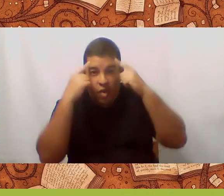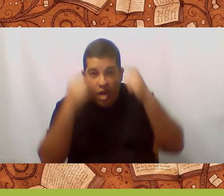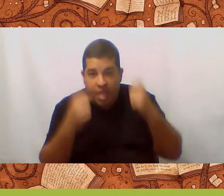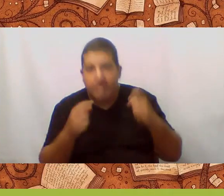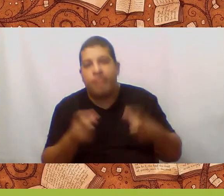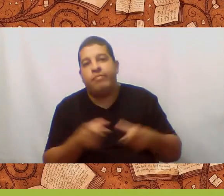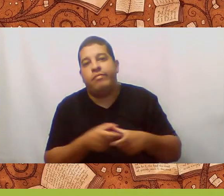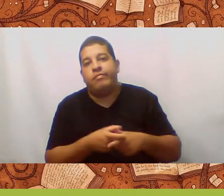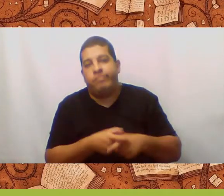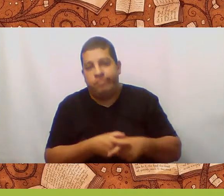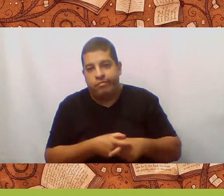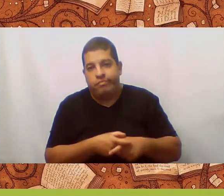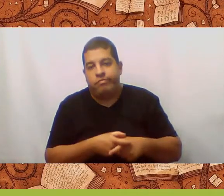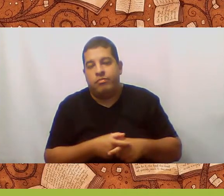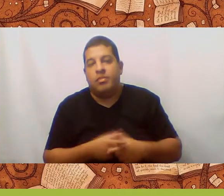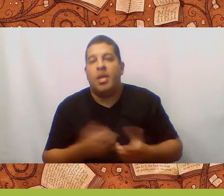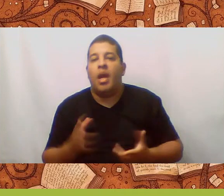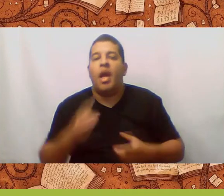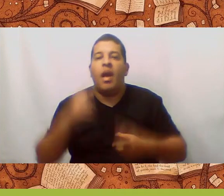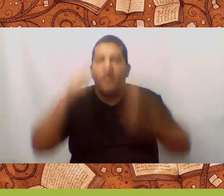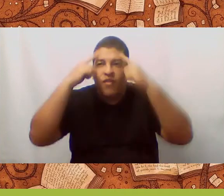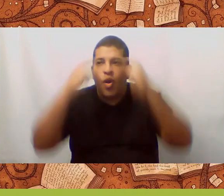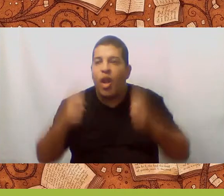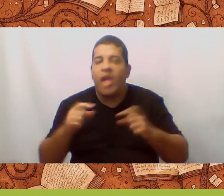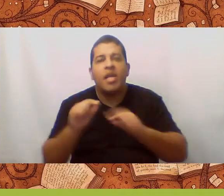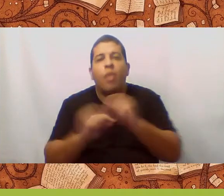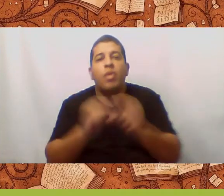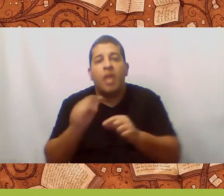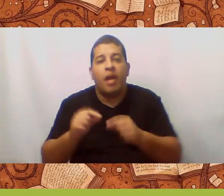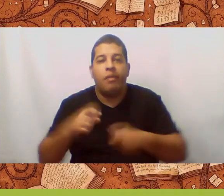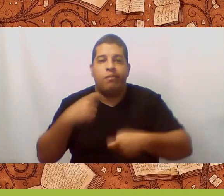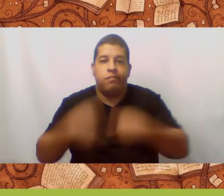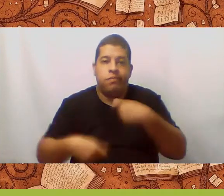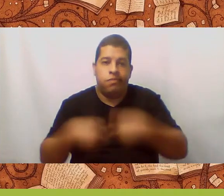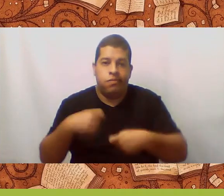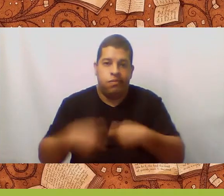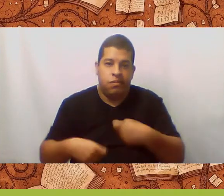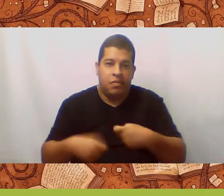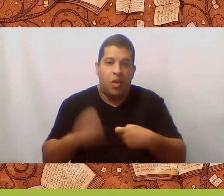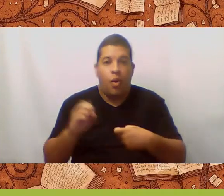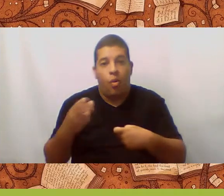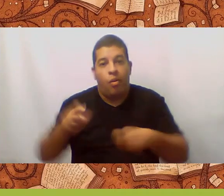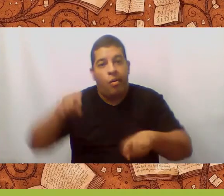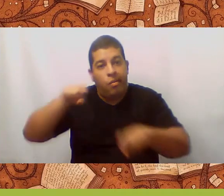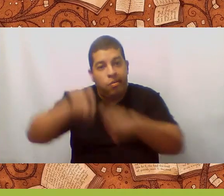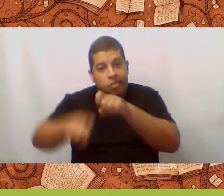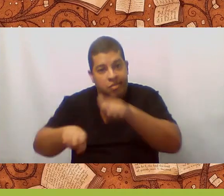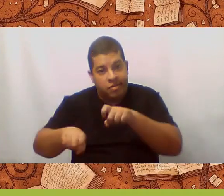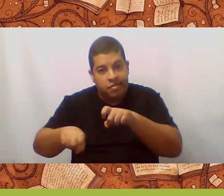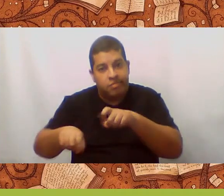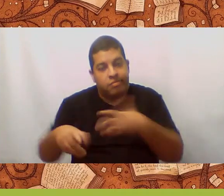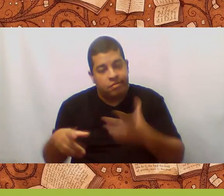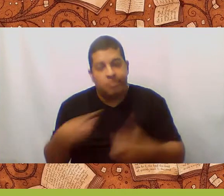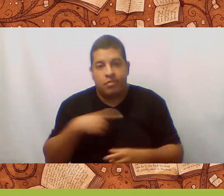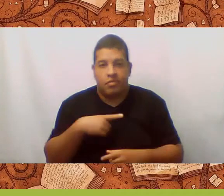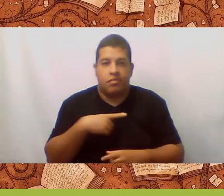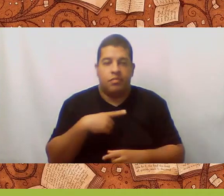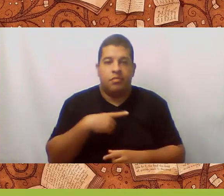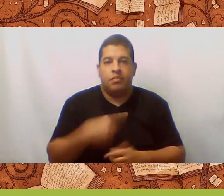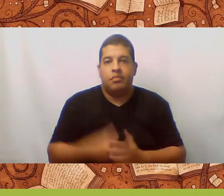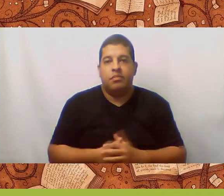de ordem sexual, né? Primeiro, né? E ao lado disso, existe um outro fato muito,